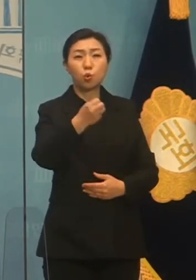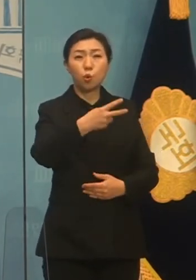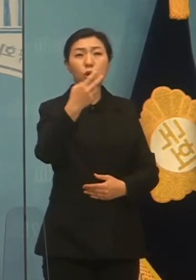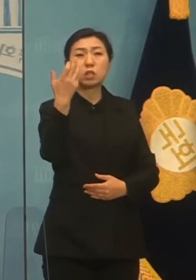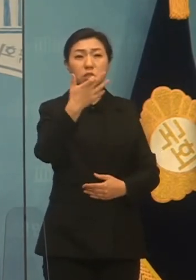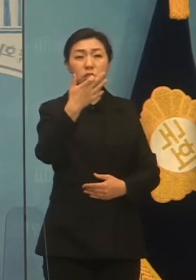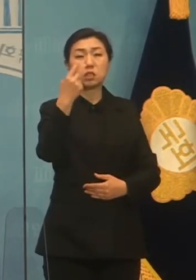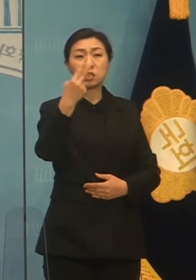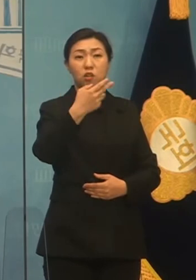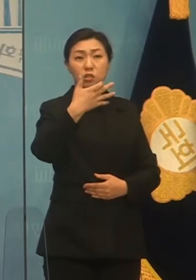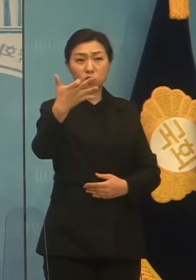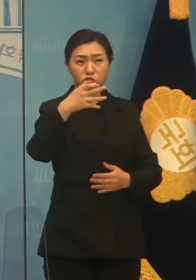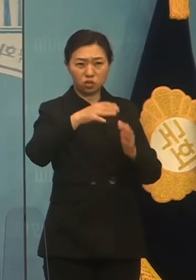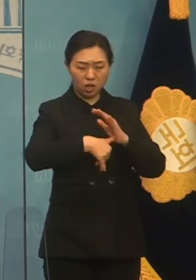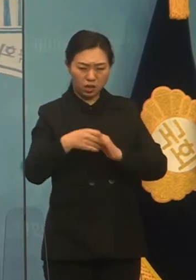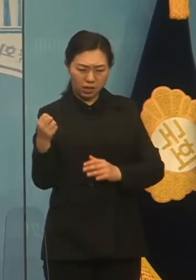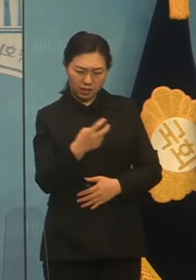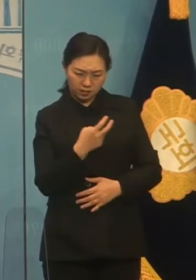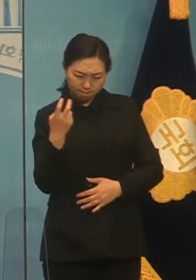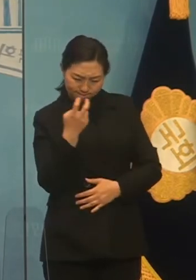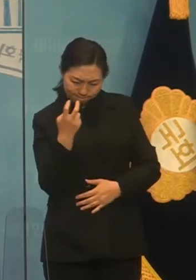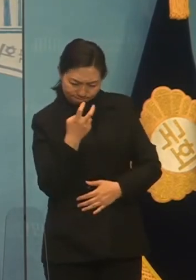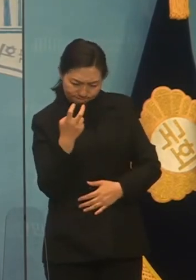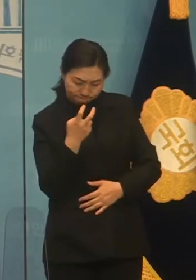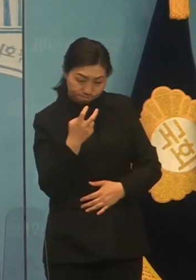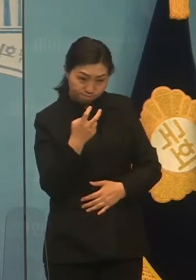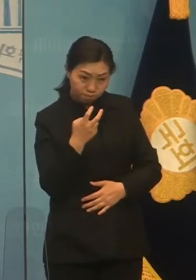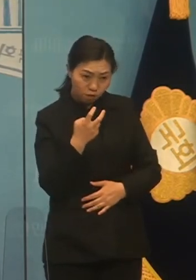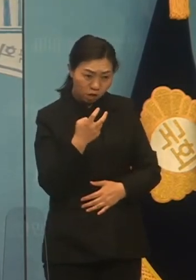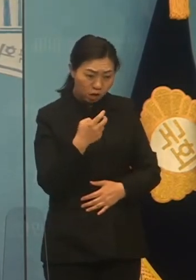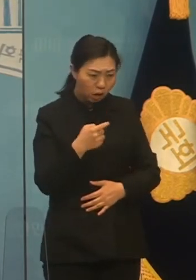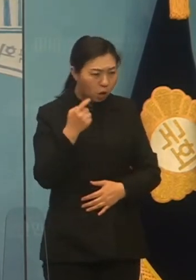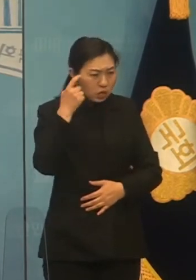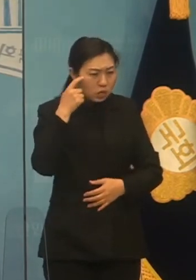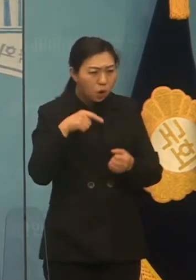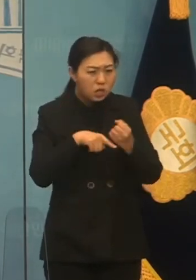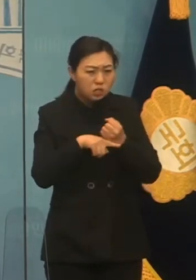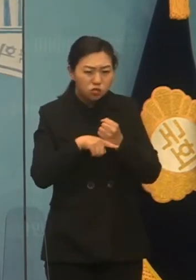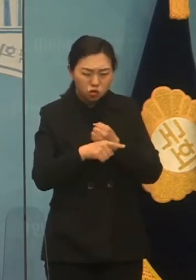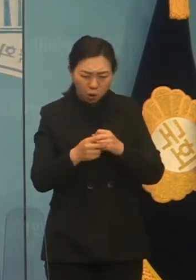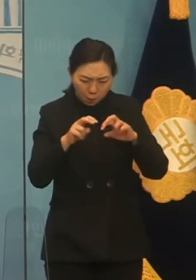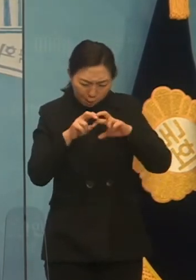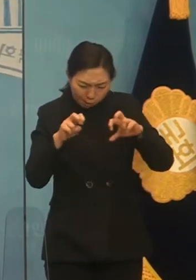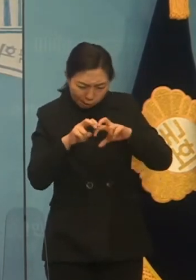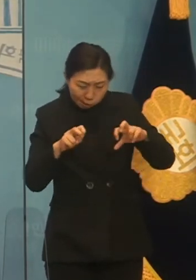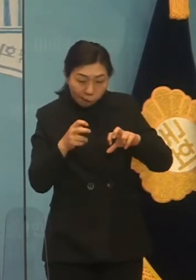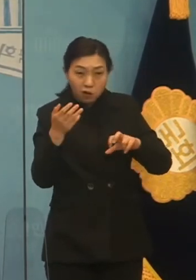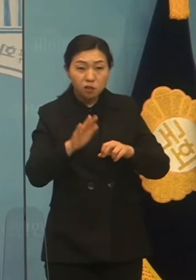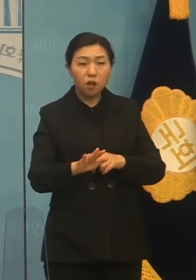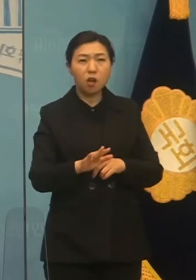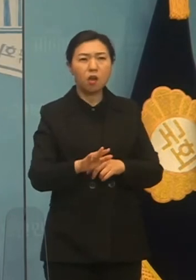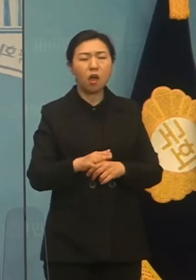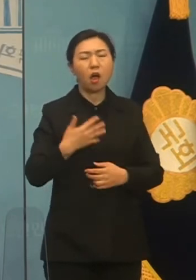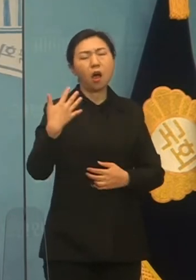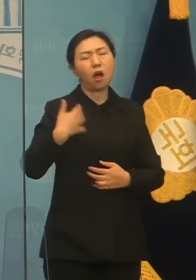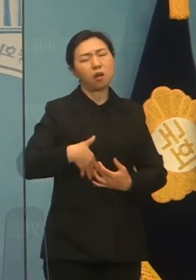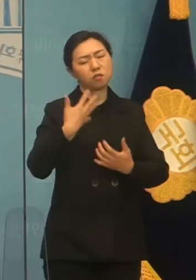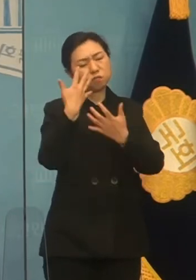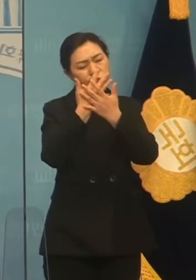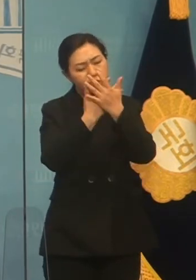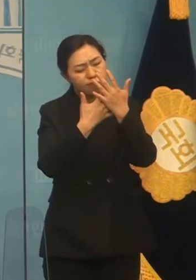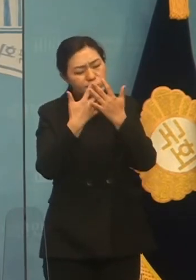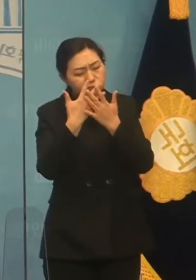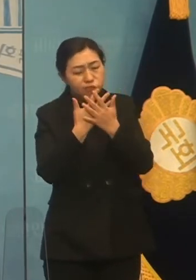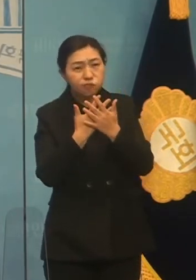2019년도에도 재수사를 하면서 진상을 밝혀내고자 노력했지만 사건은 여전히 미궁 속에 남아